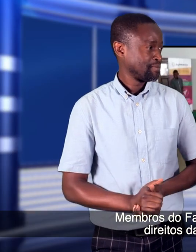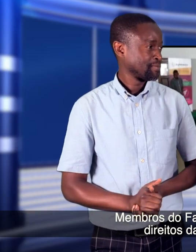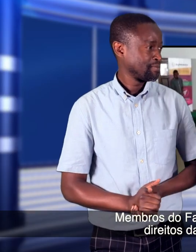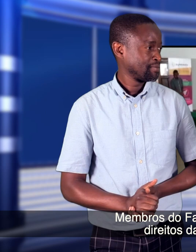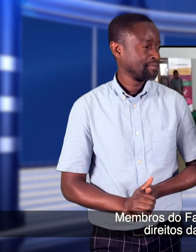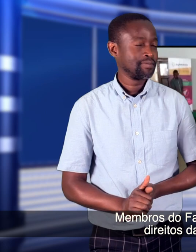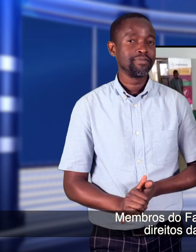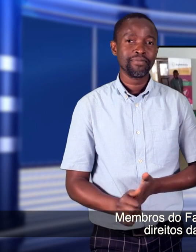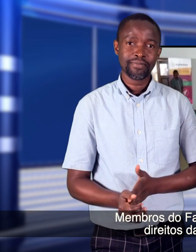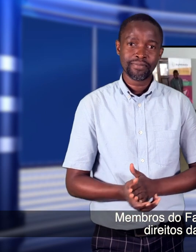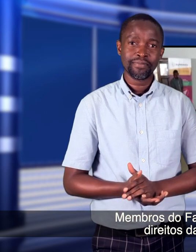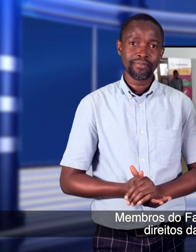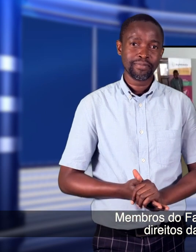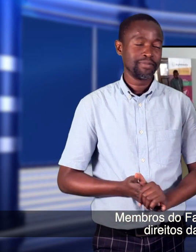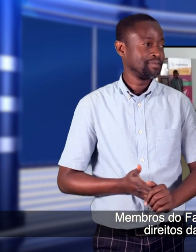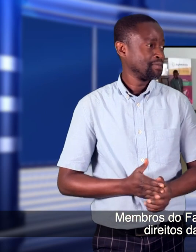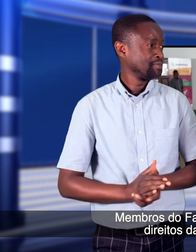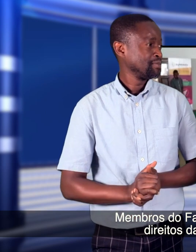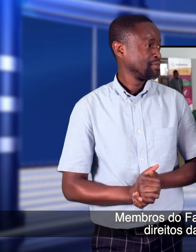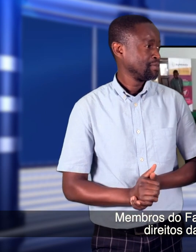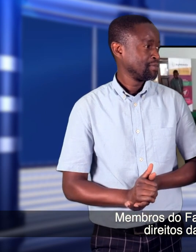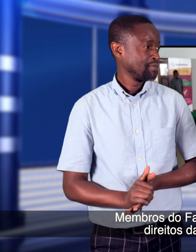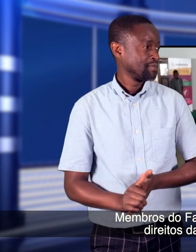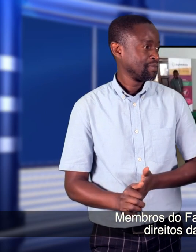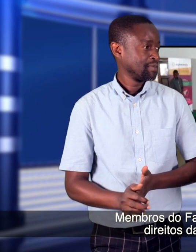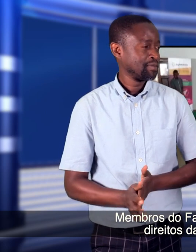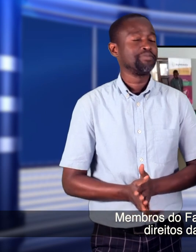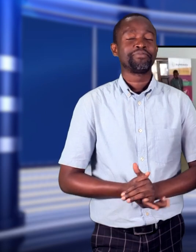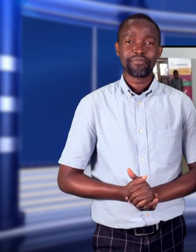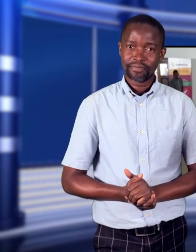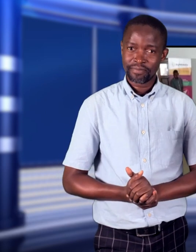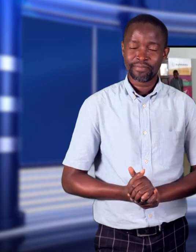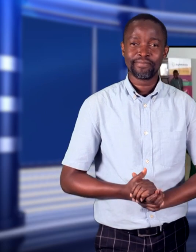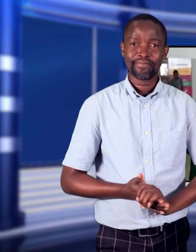FAMOT, capacitados em defesa dos direitos das pessoas com deficiência.